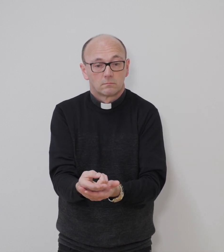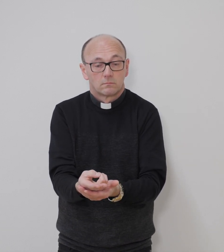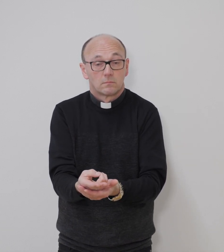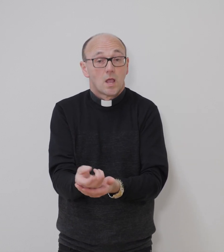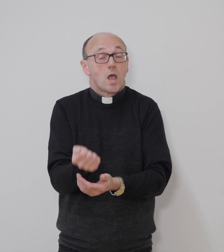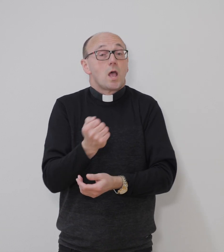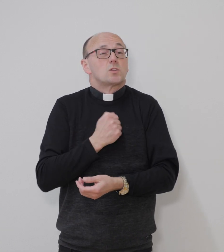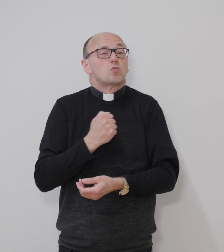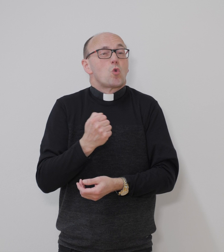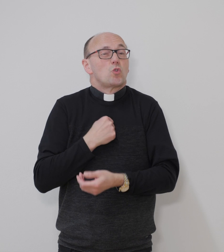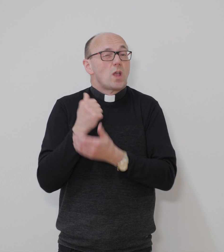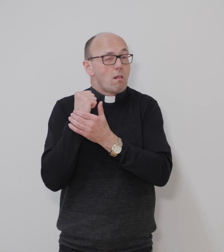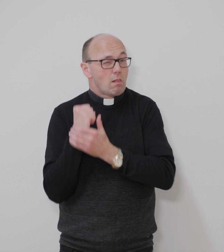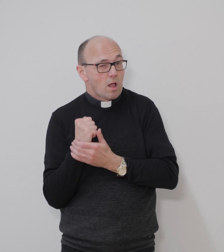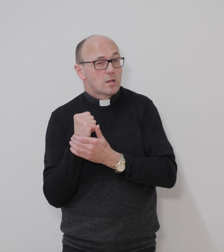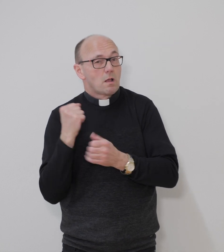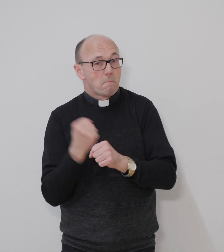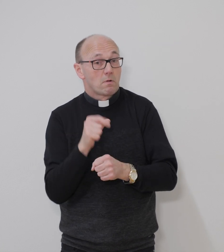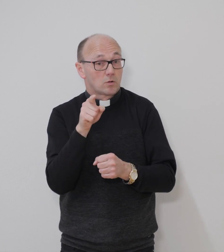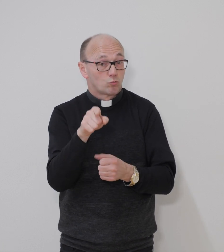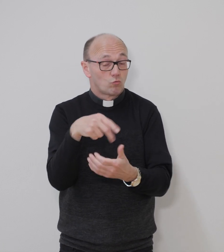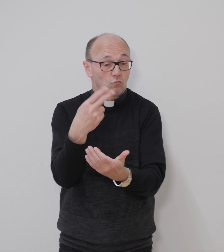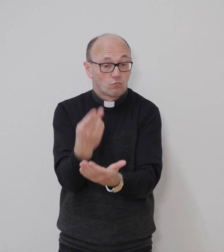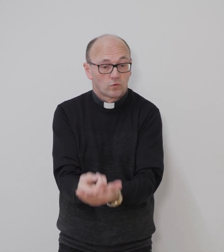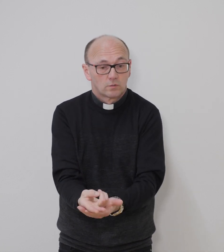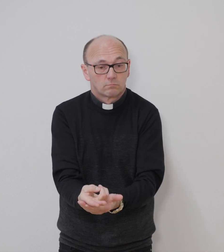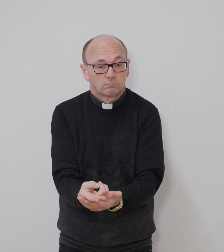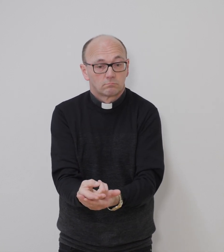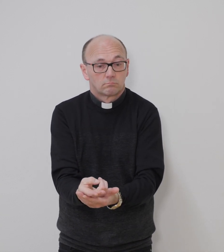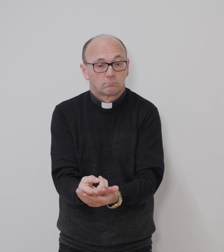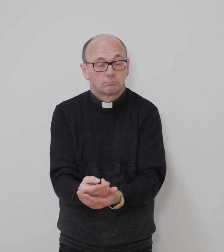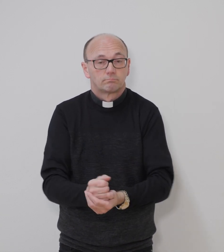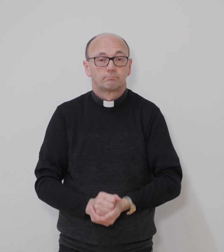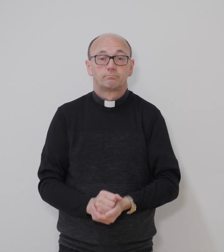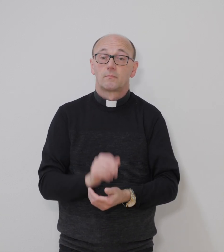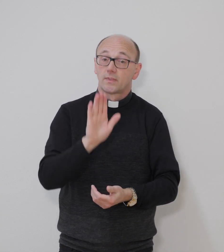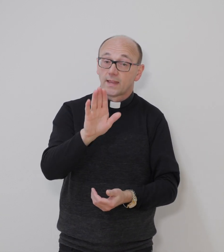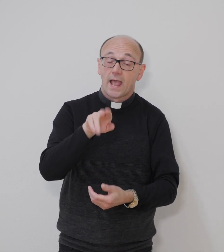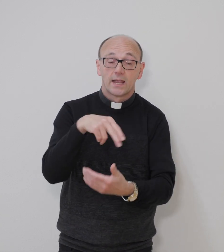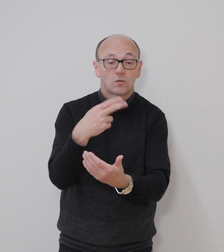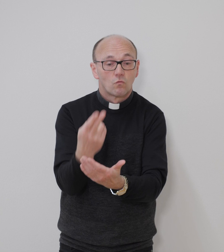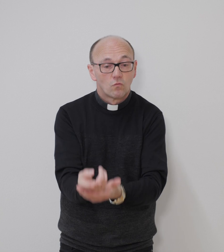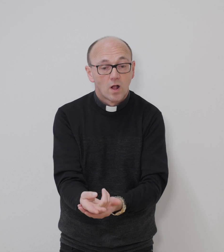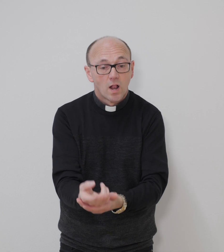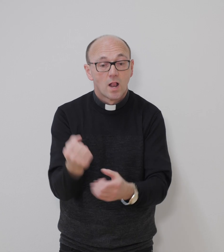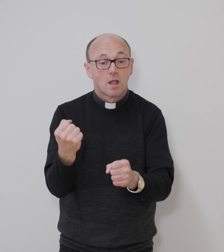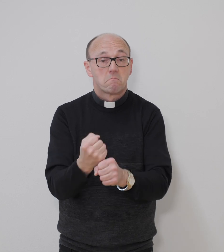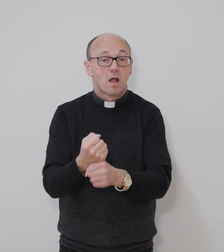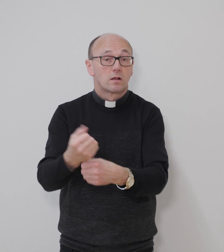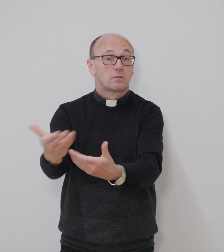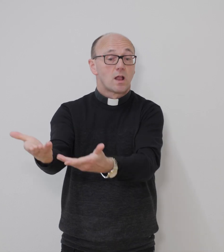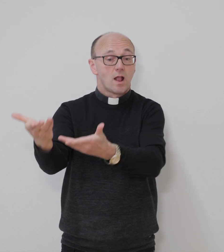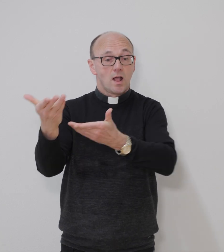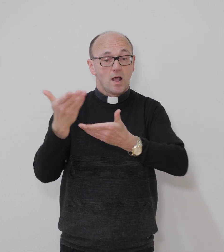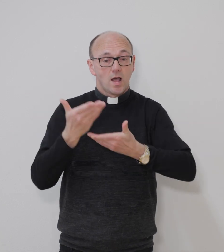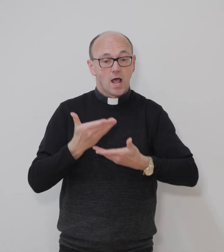der Sünden wirft dich hin. Gib, dass dein Fall mir